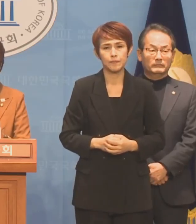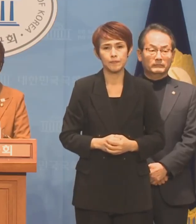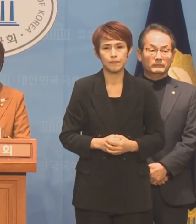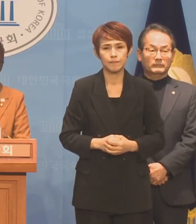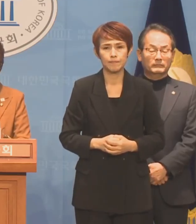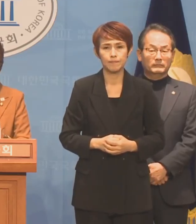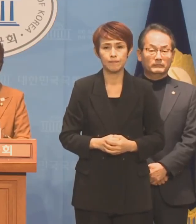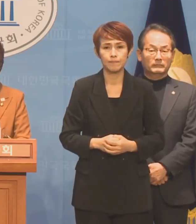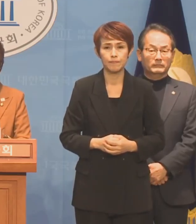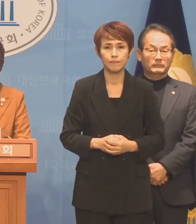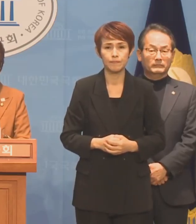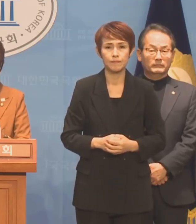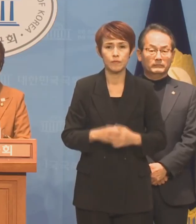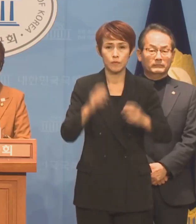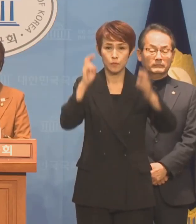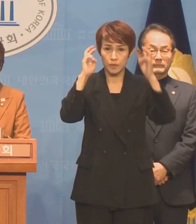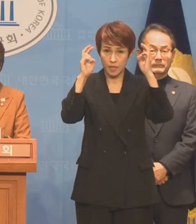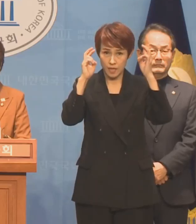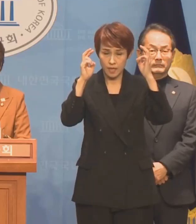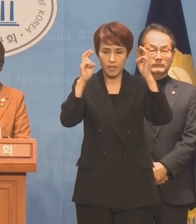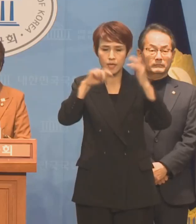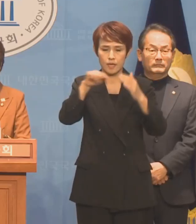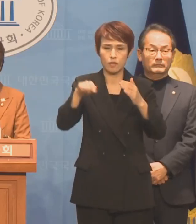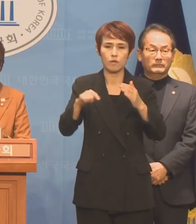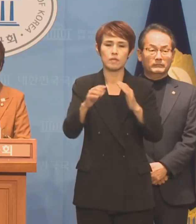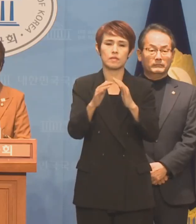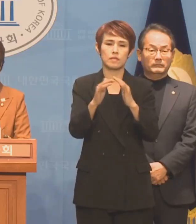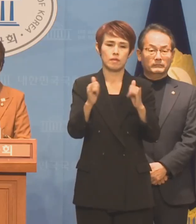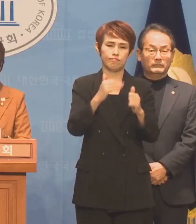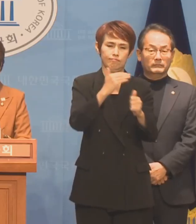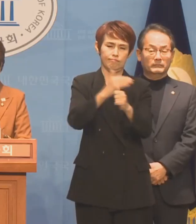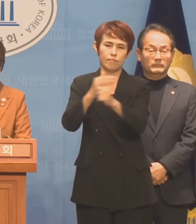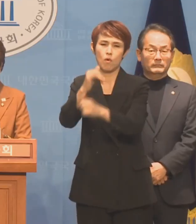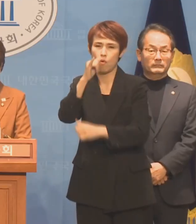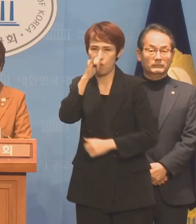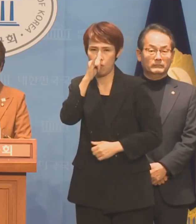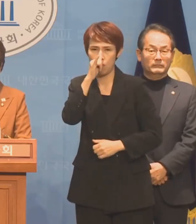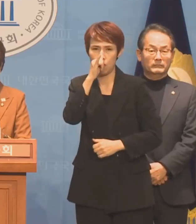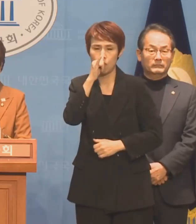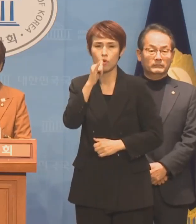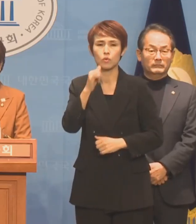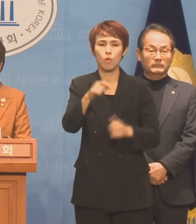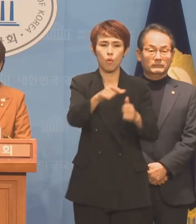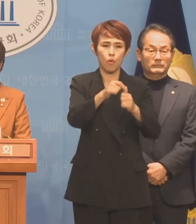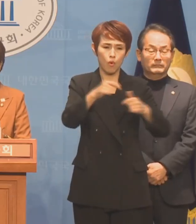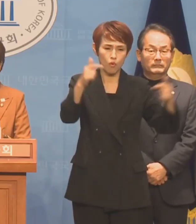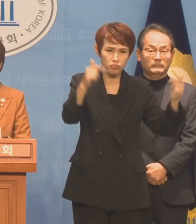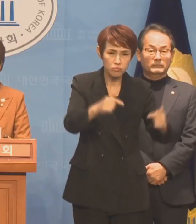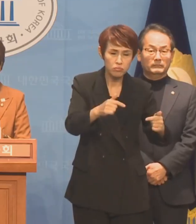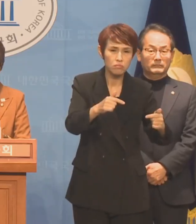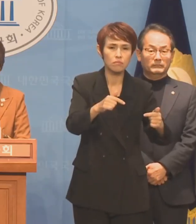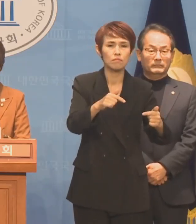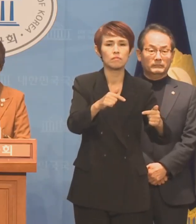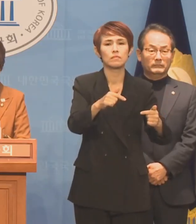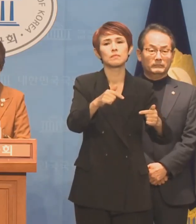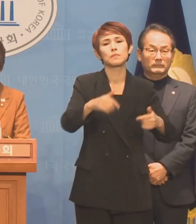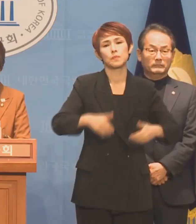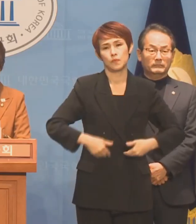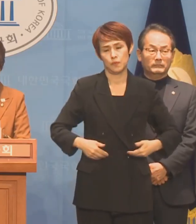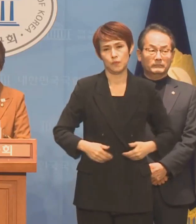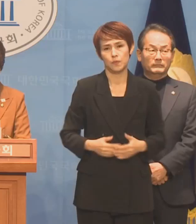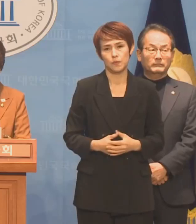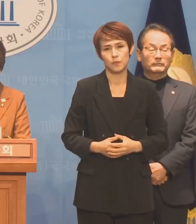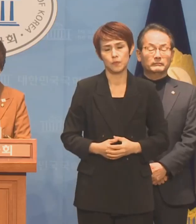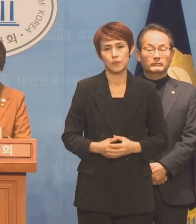이를 통해 기업 구조조정과 고용 감소로 인한 지역 경제의 악영향을 최소화해야 할 것입니다.